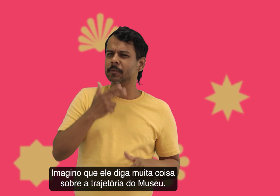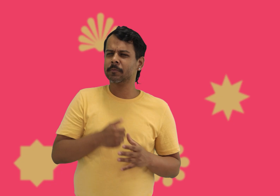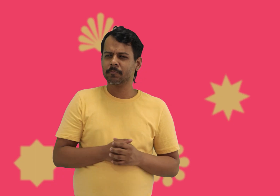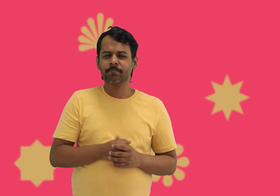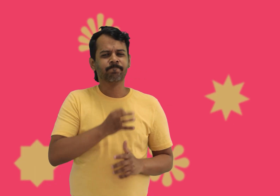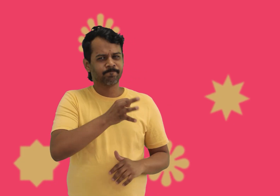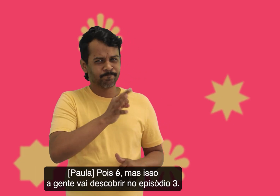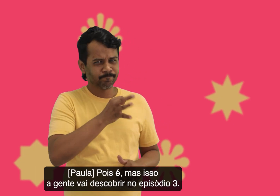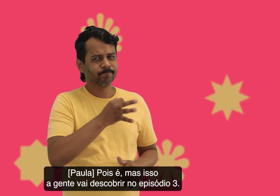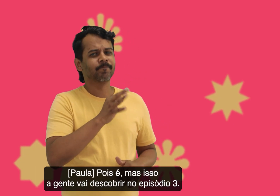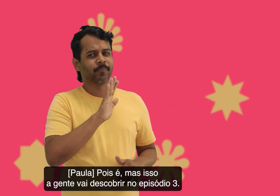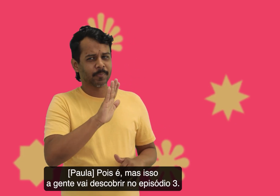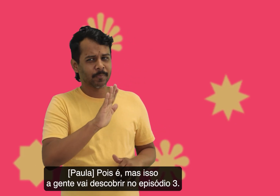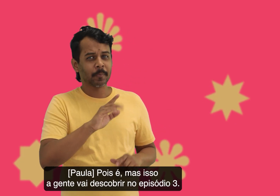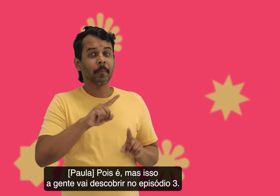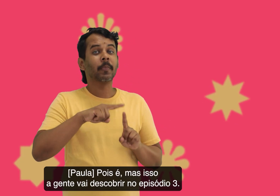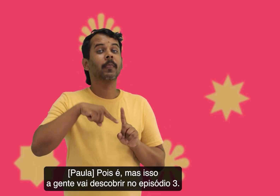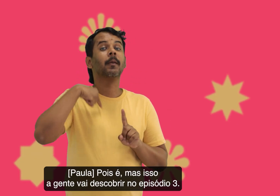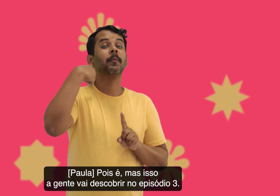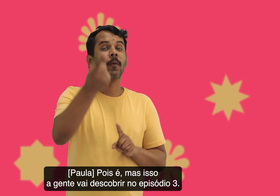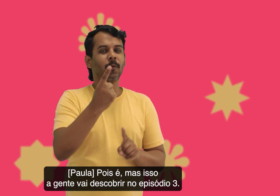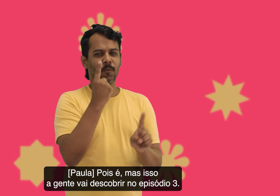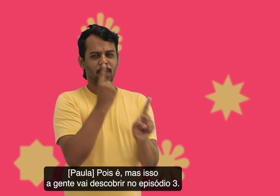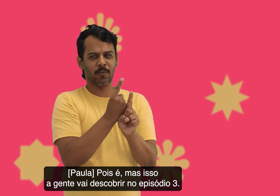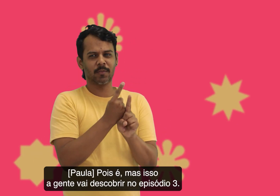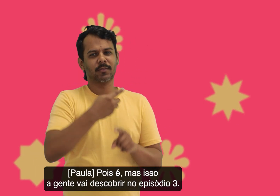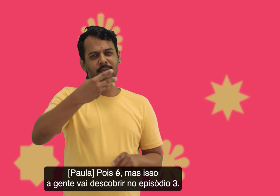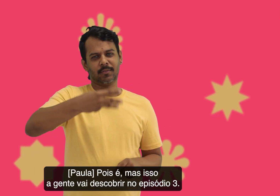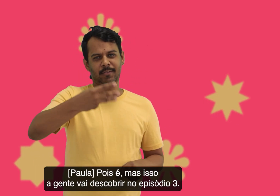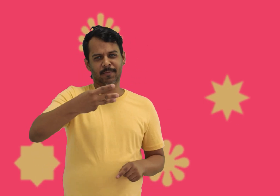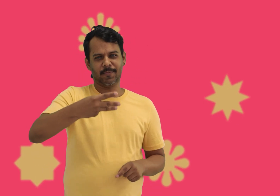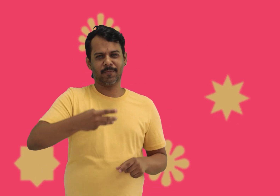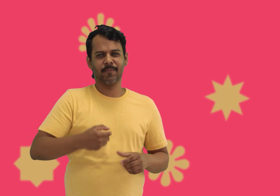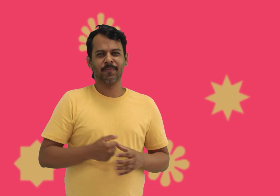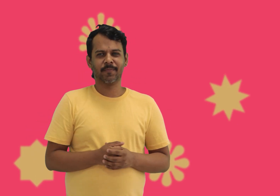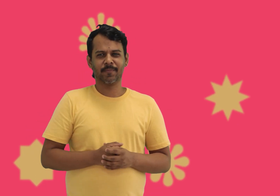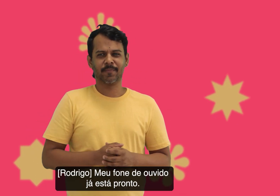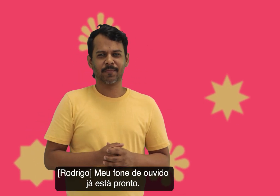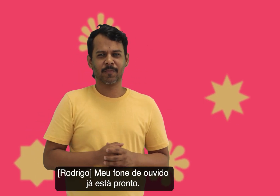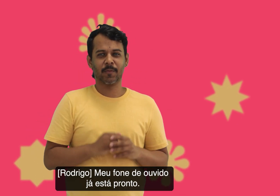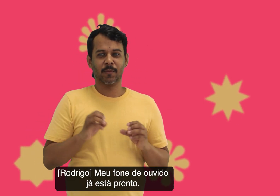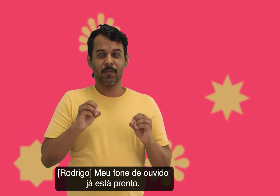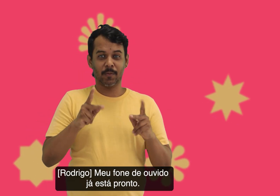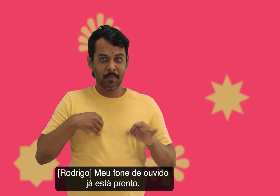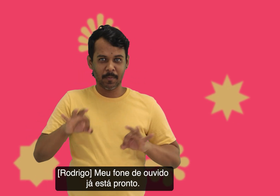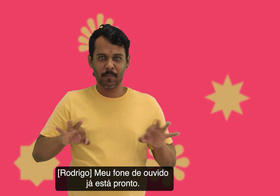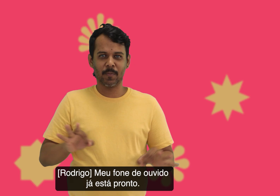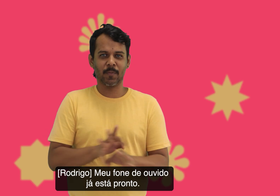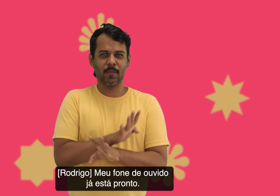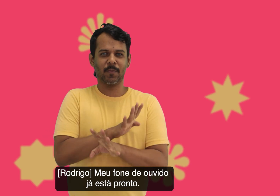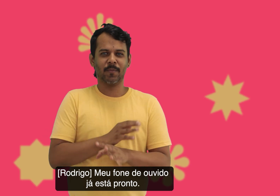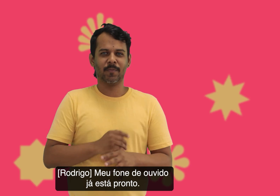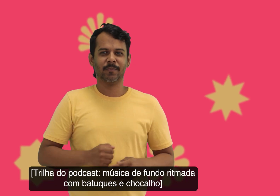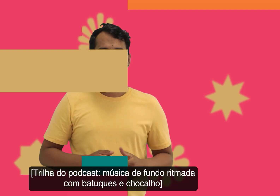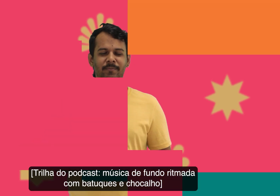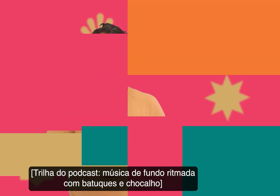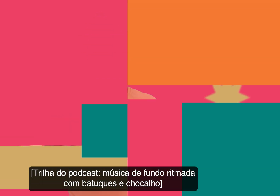do museu. Pois é, mas isso a gente vai descobrir no episódio 3. Meu fone de ouvido já tá pronto.